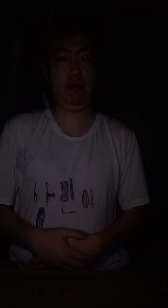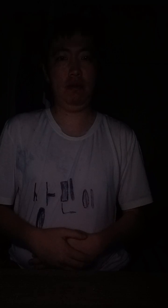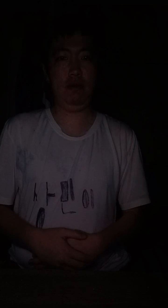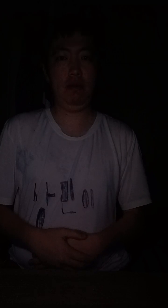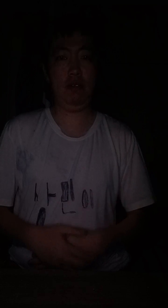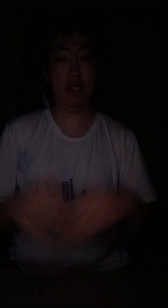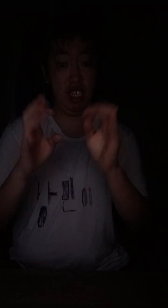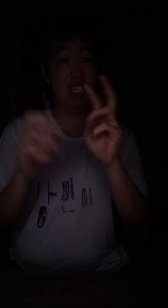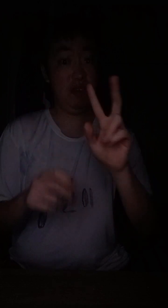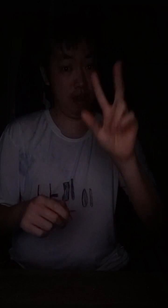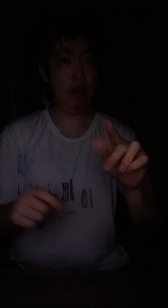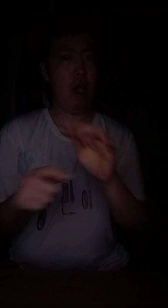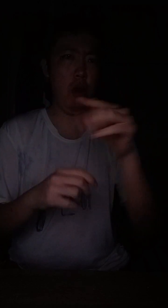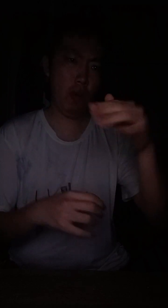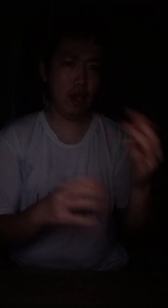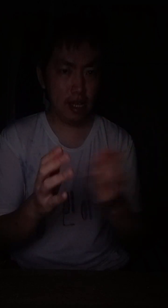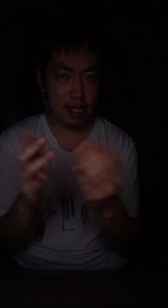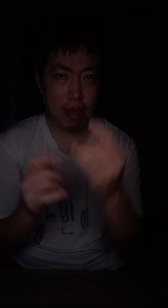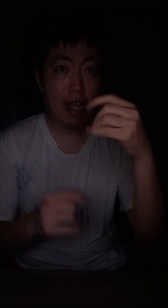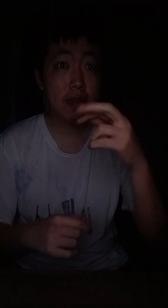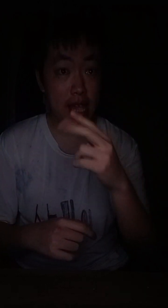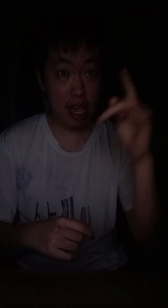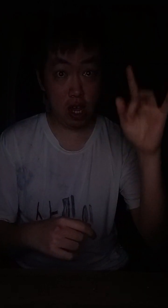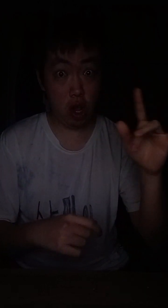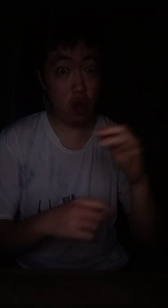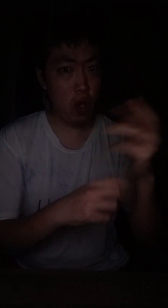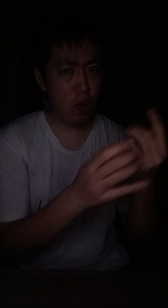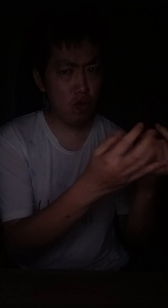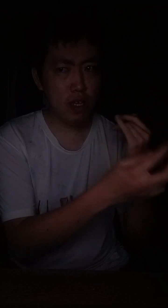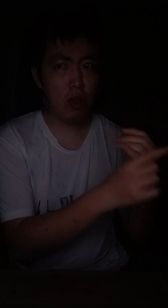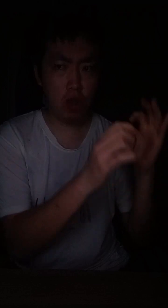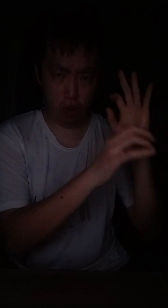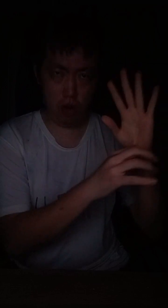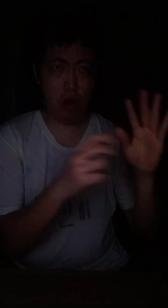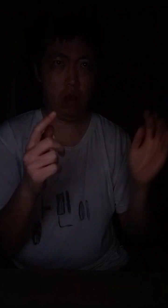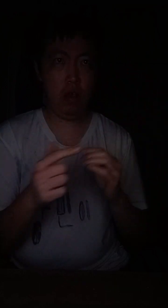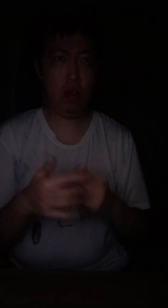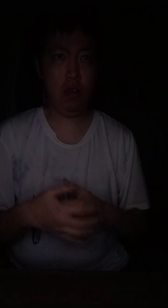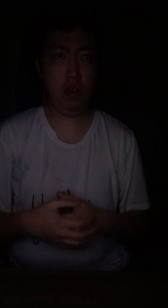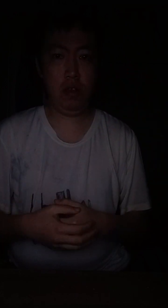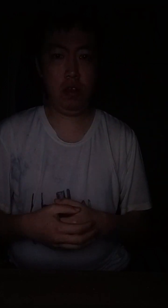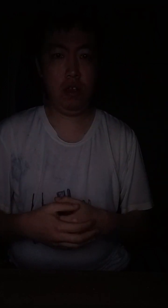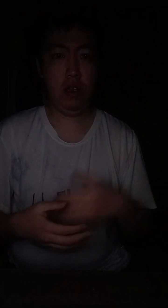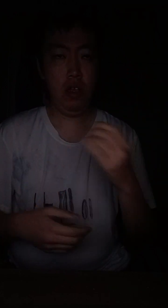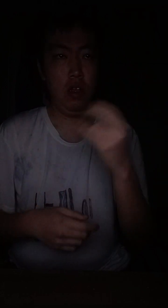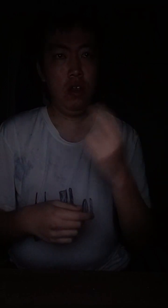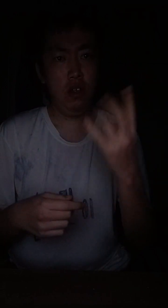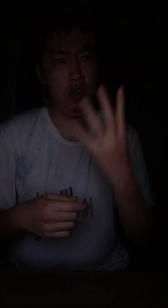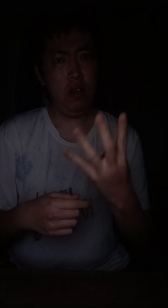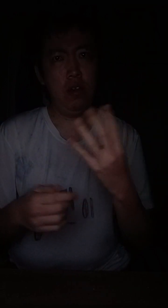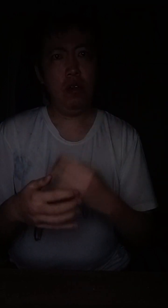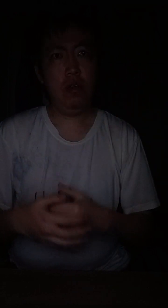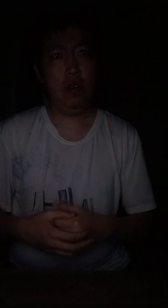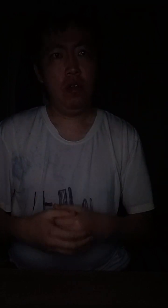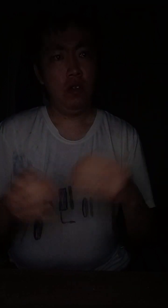지난달 23일 KBS 이사회는 박장범 앵커를 사장 후보로 결정했습니다. 야권 성향 이사 4명이 불참했고 7명만